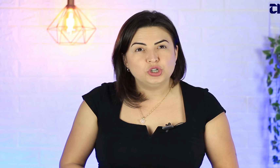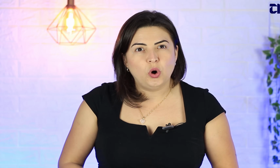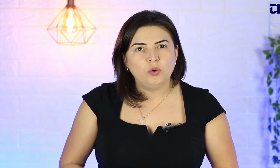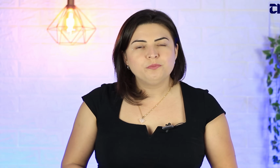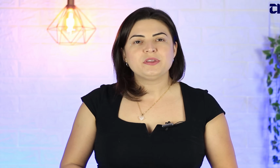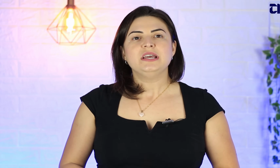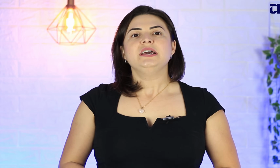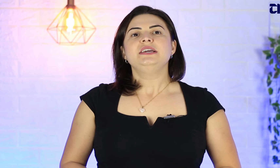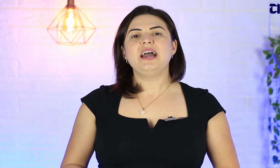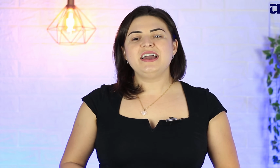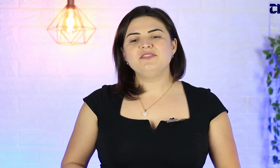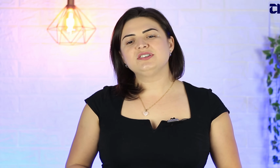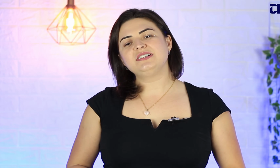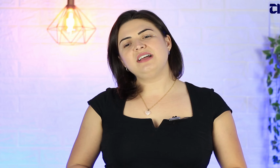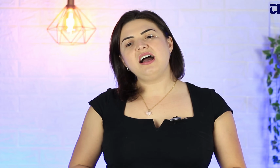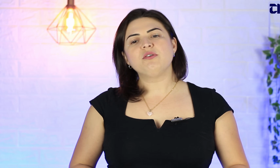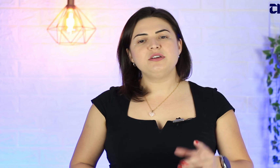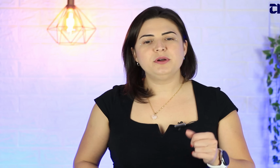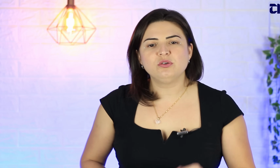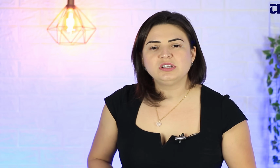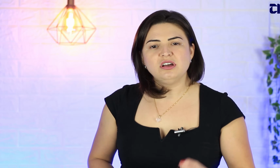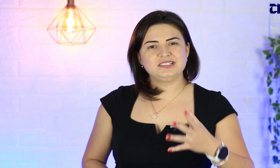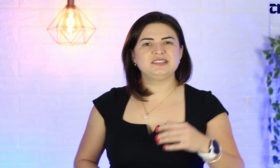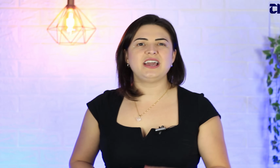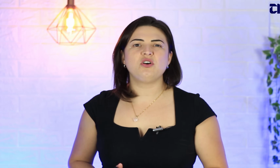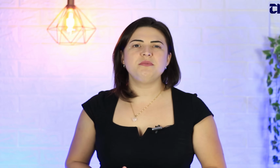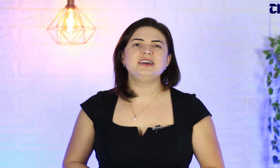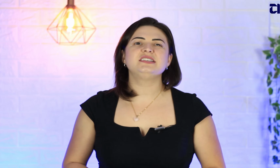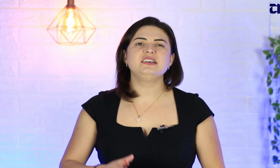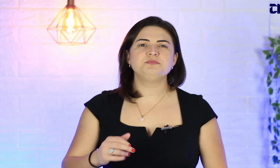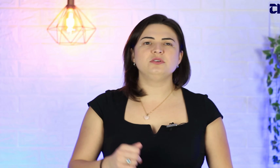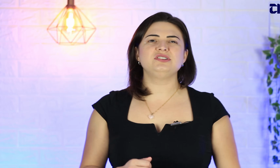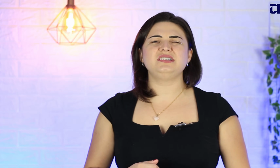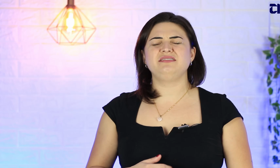enjoo. E aí, você tá, alguém pergunta, nossa, você quer comer? Aí, você responde assim,